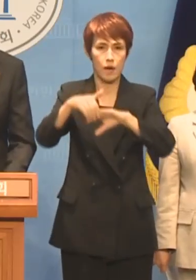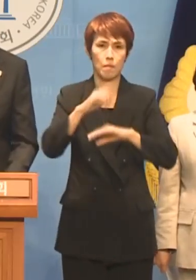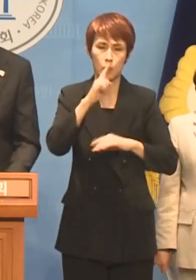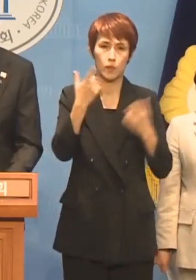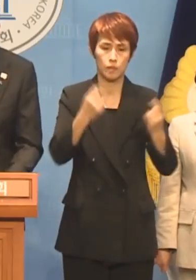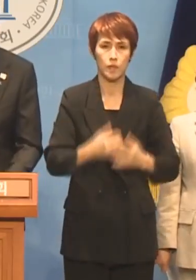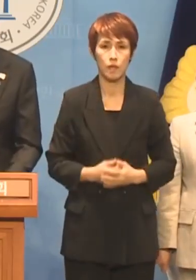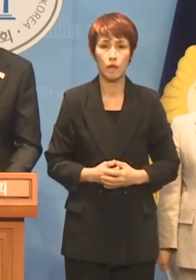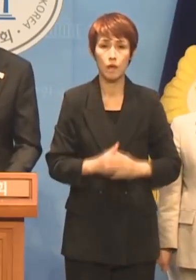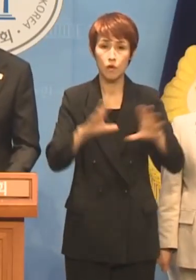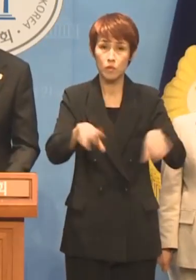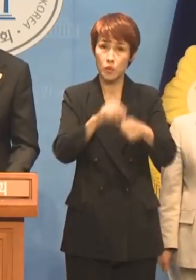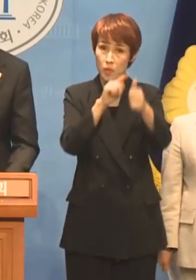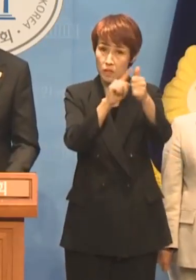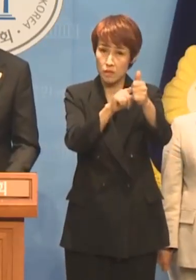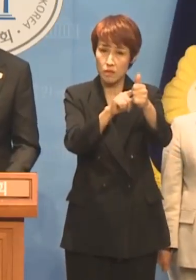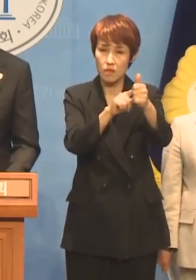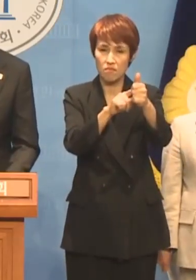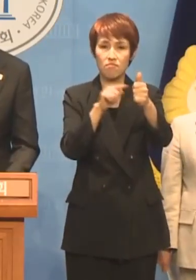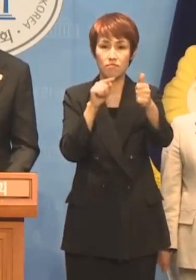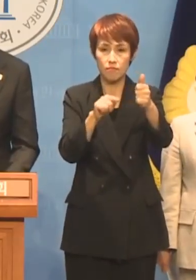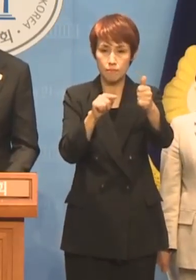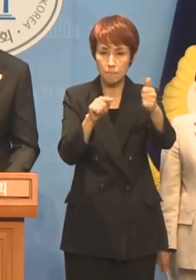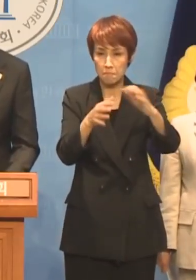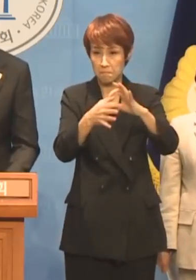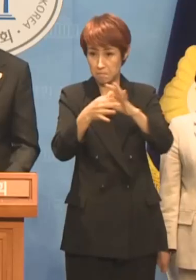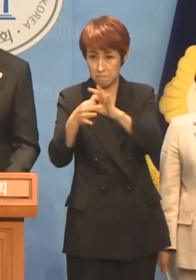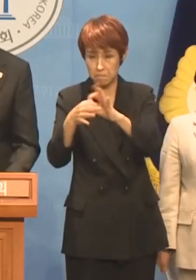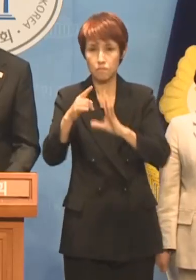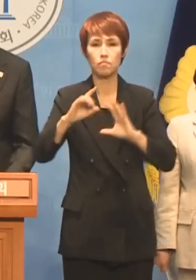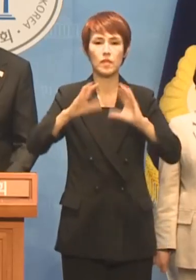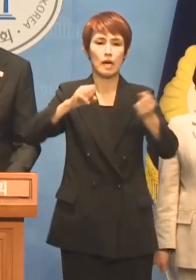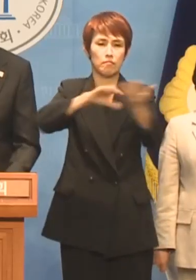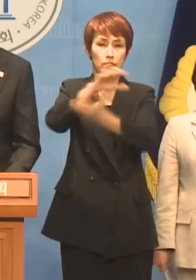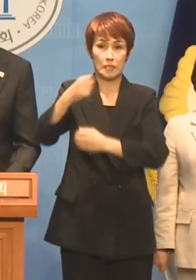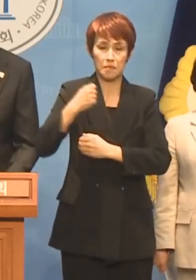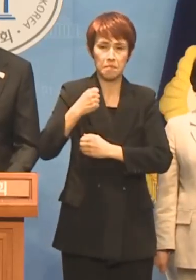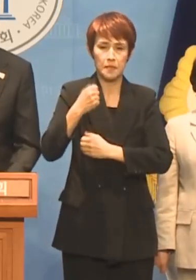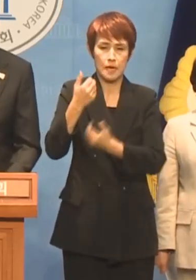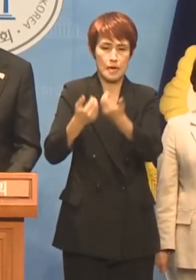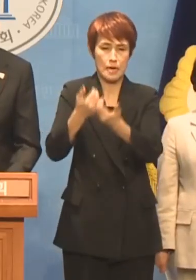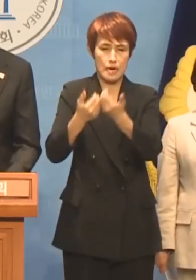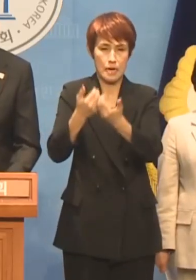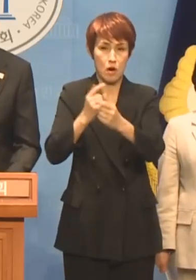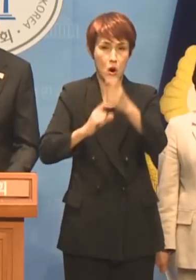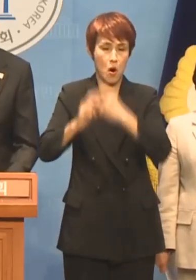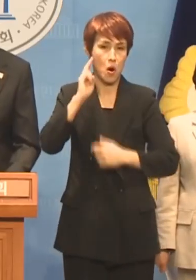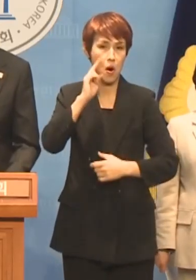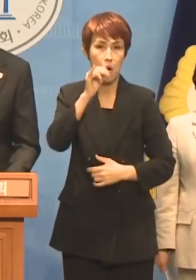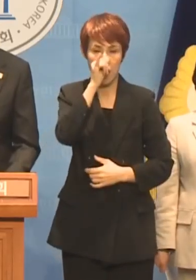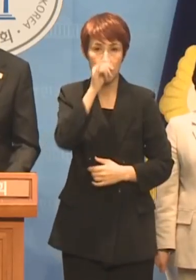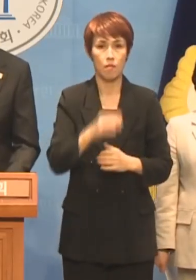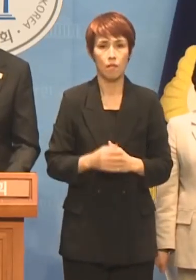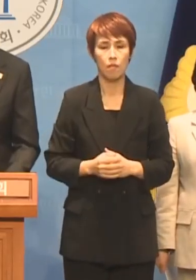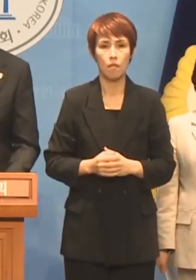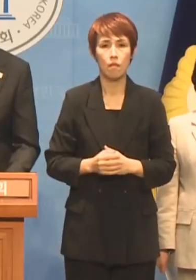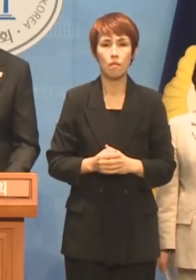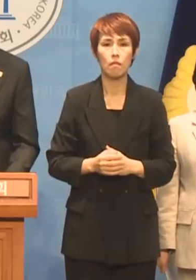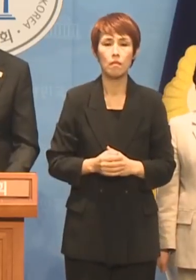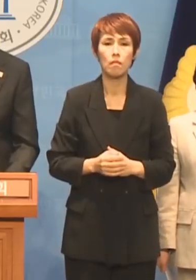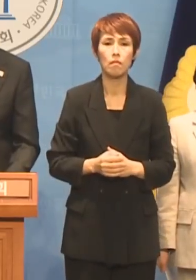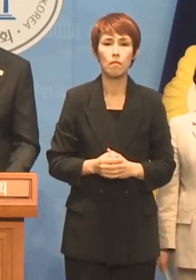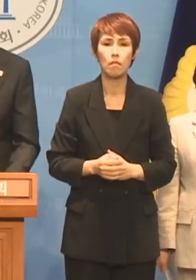대담을 신호로 내란 세력은 갈등을 키워낼 것입니다. 이는 심리적 내란으로 이어질 수밖에